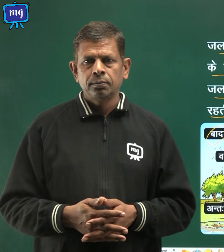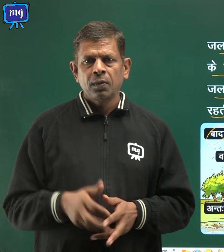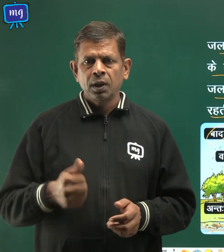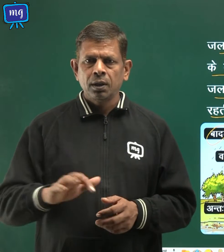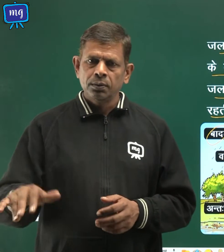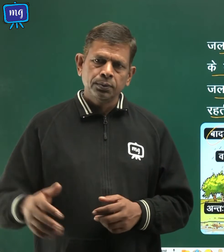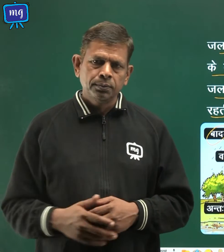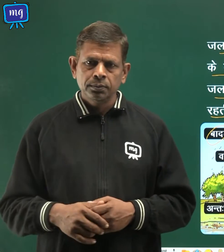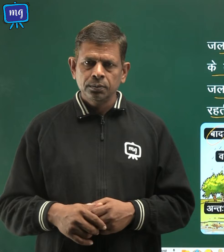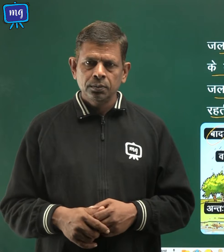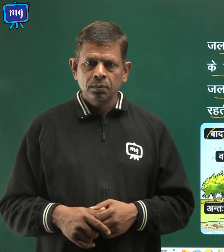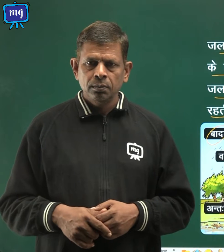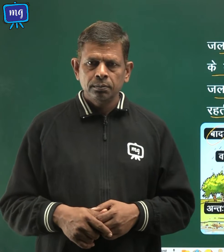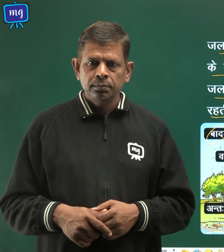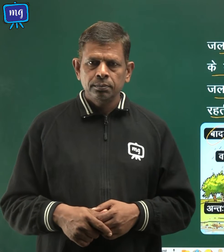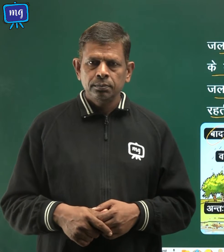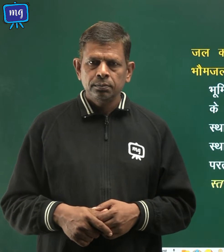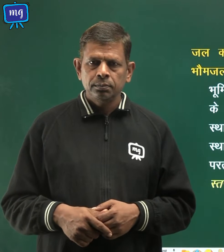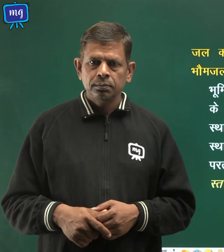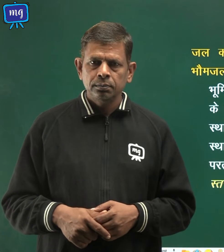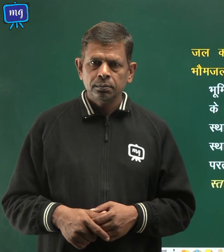ठीक है बच्चों?